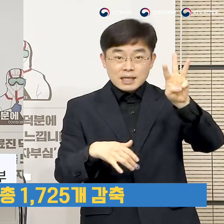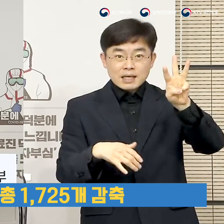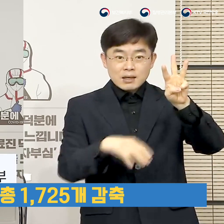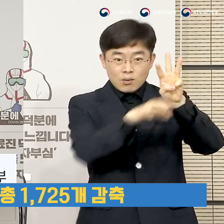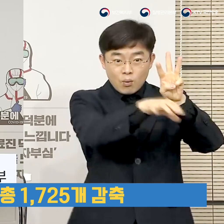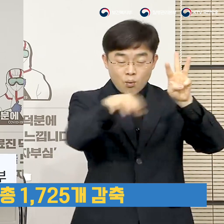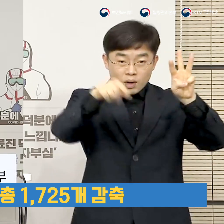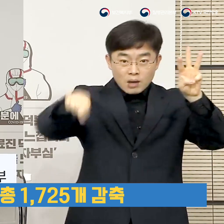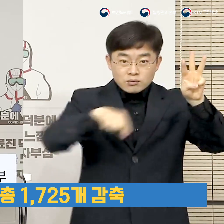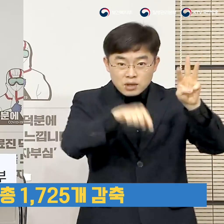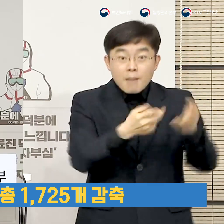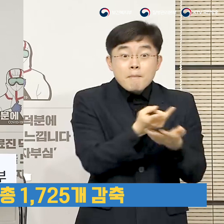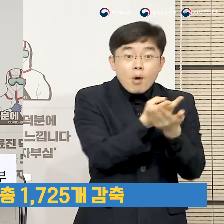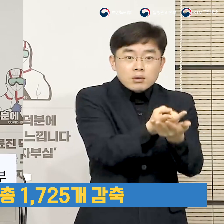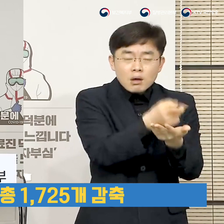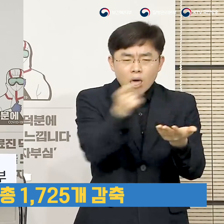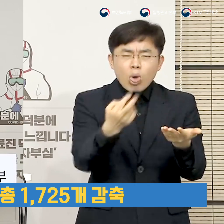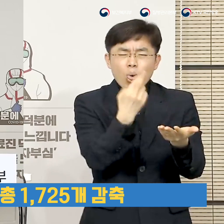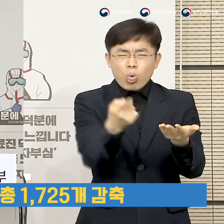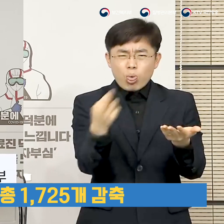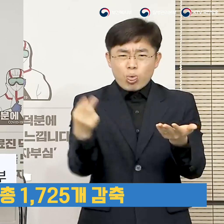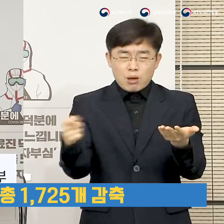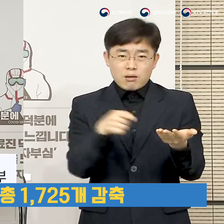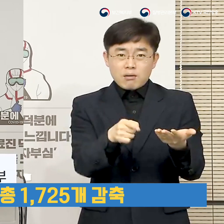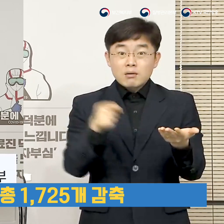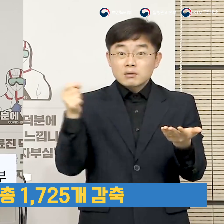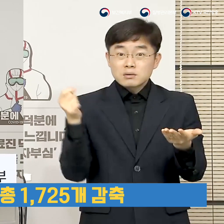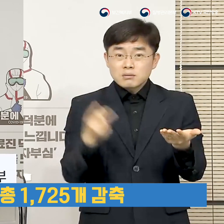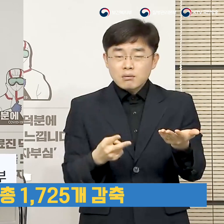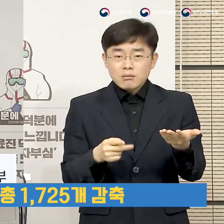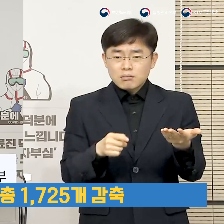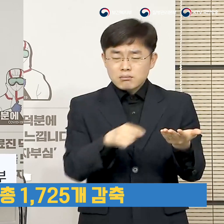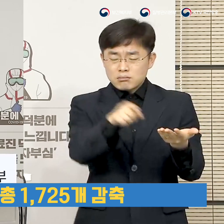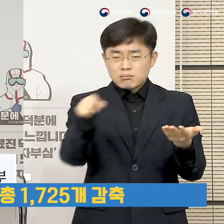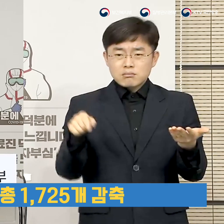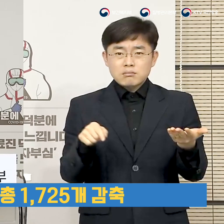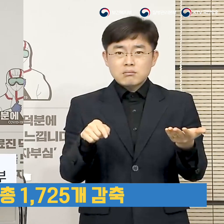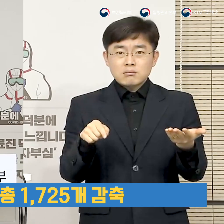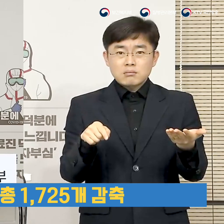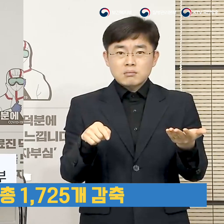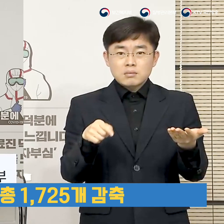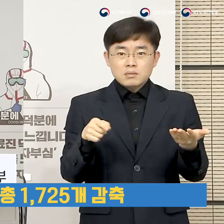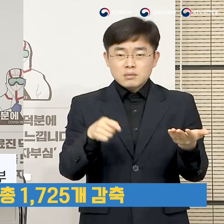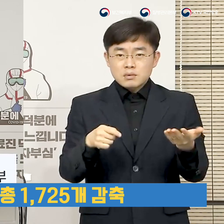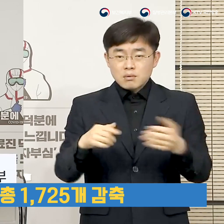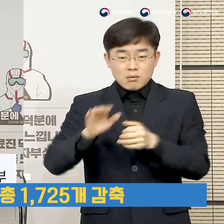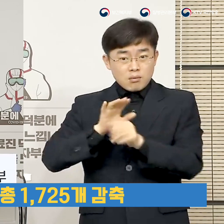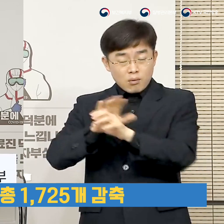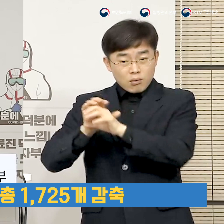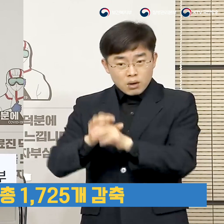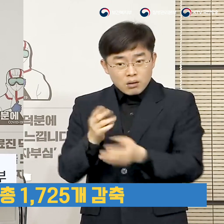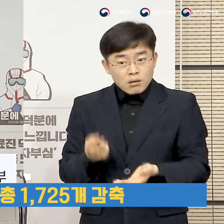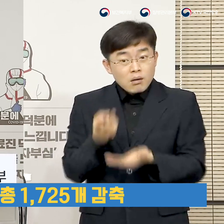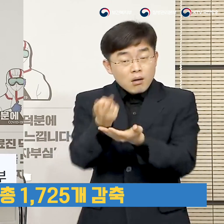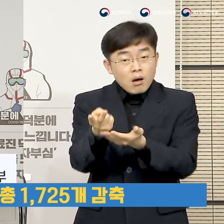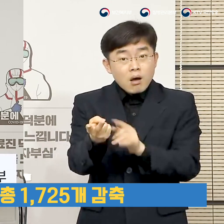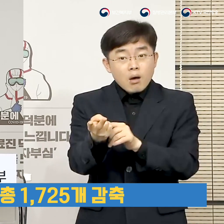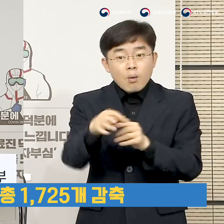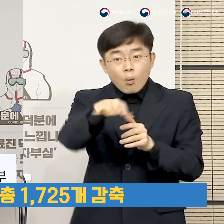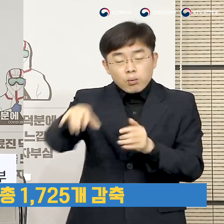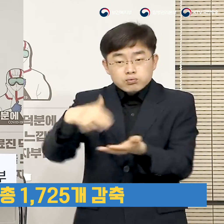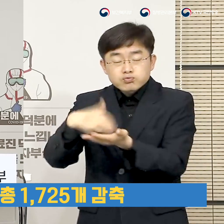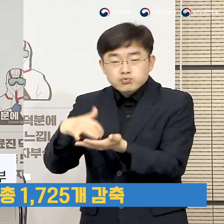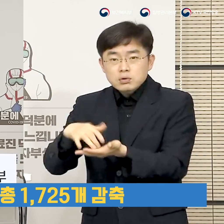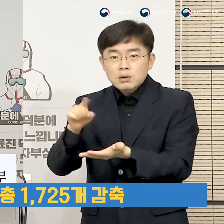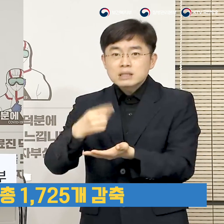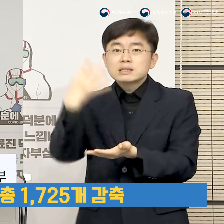5,533개이며 이 중 병상이 비어 있고 병상이 비어 있어서 코로나19 확진 환자가 즉시 입원할 수 있는 병상은